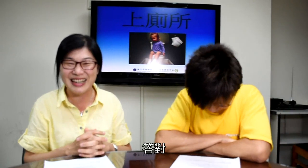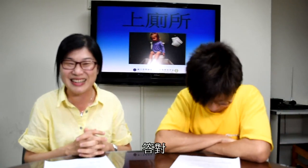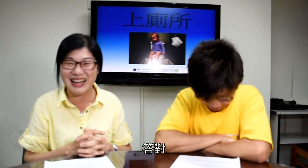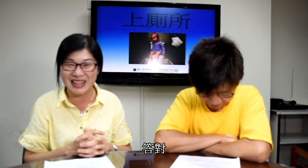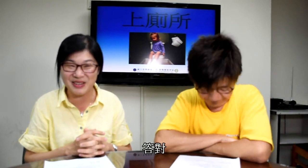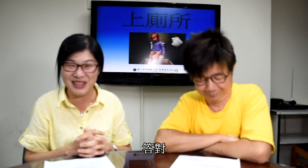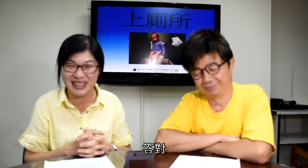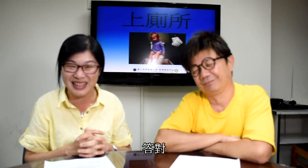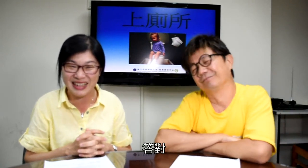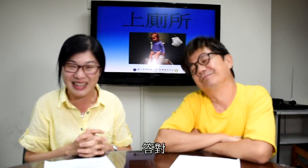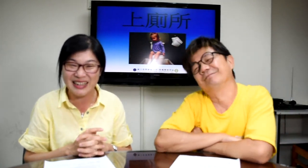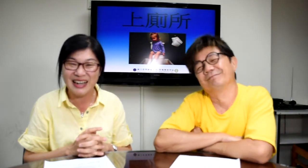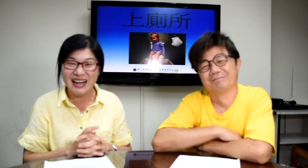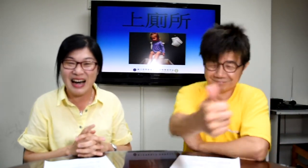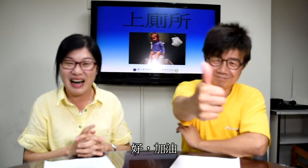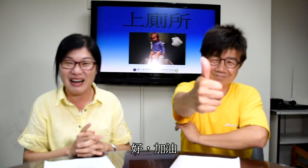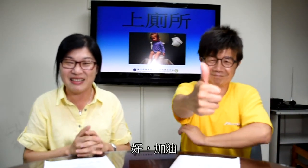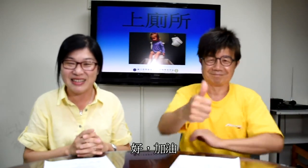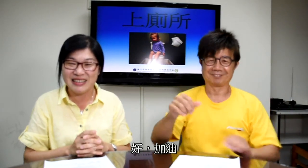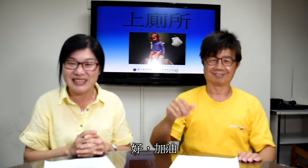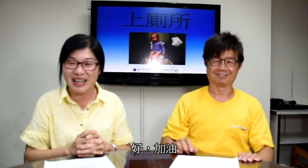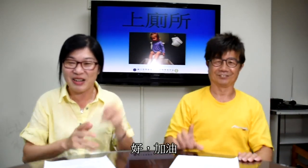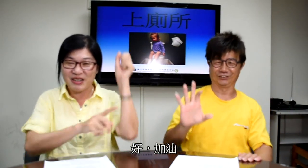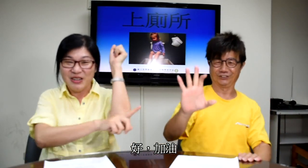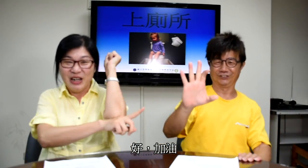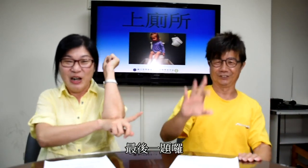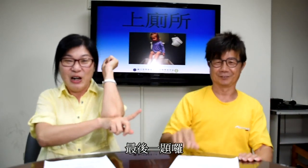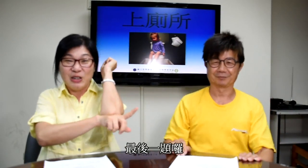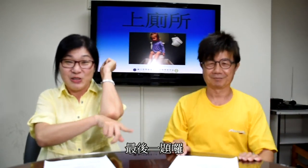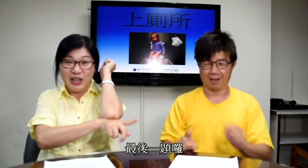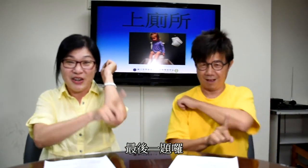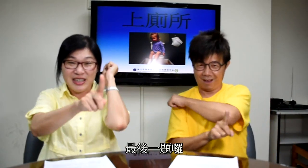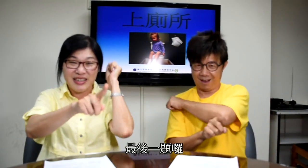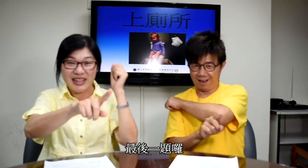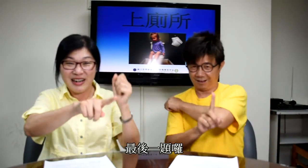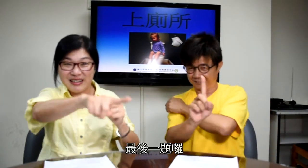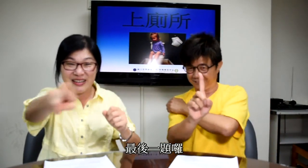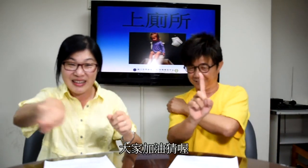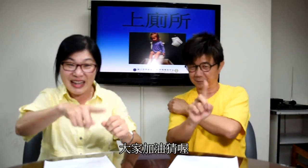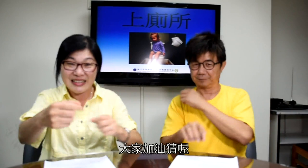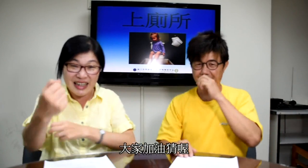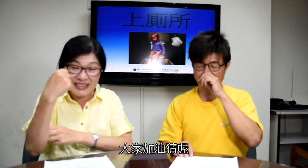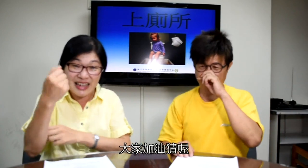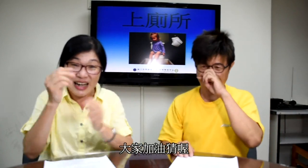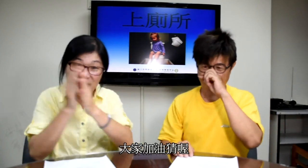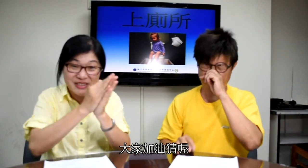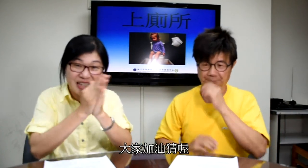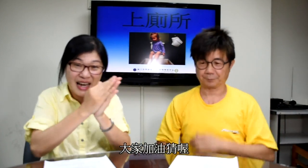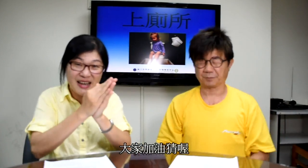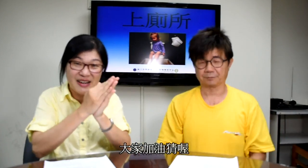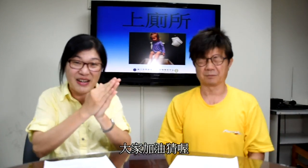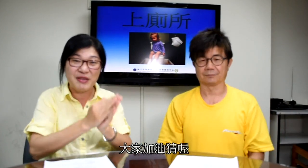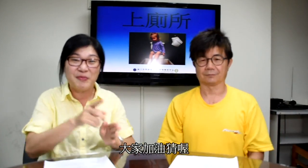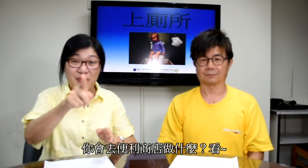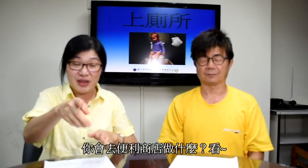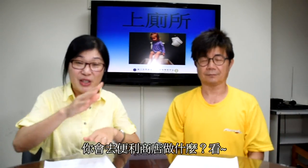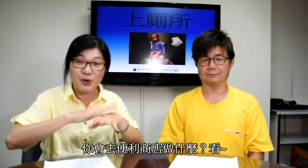答对。好，加油。最后一题了，大家加油猜哦。你会